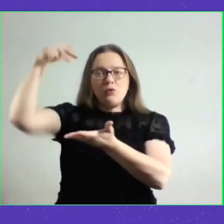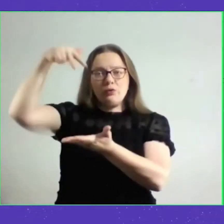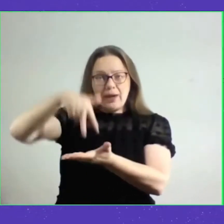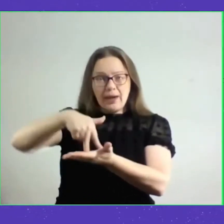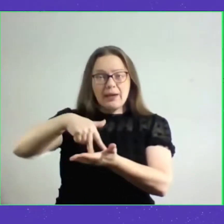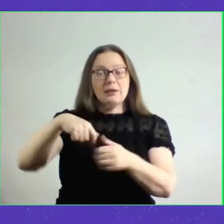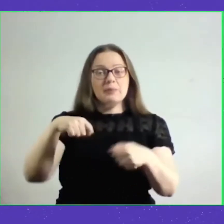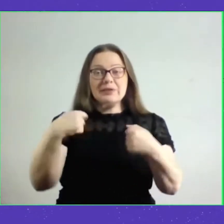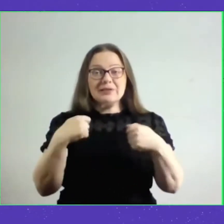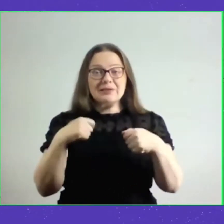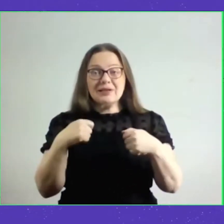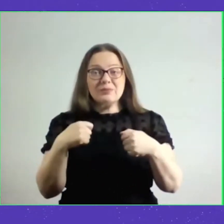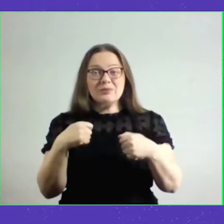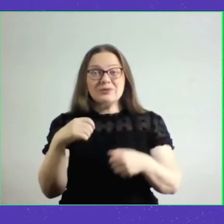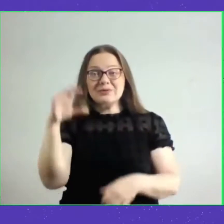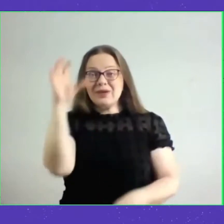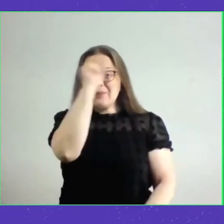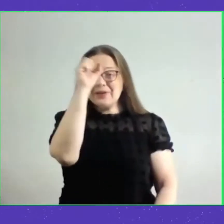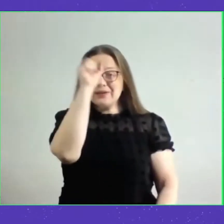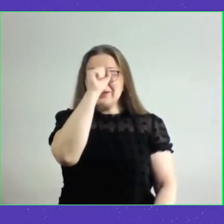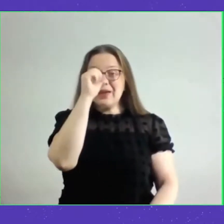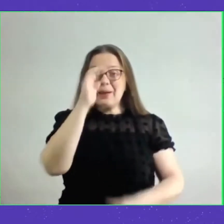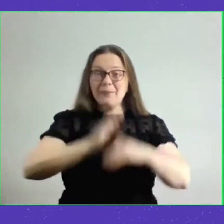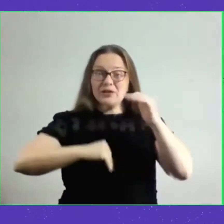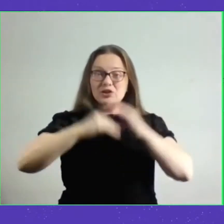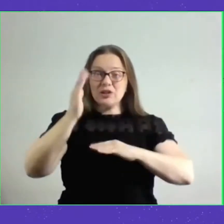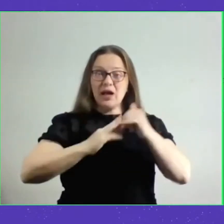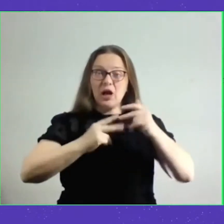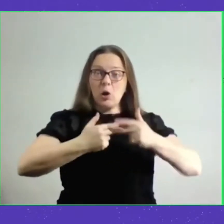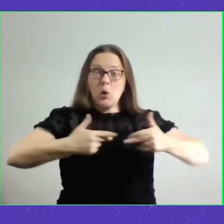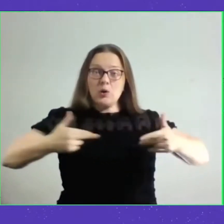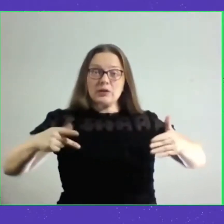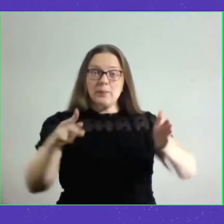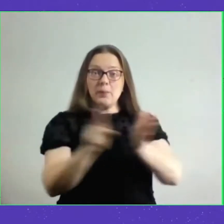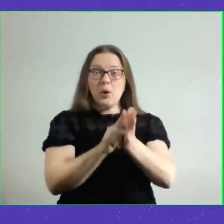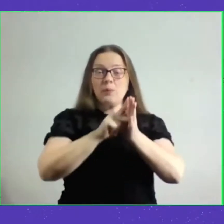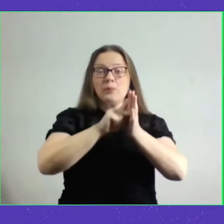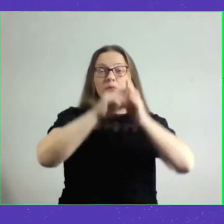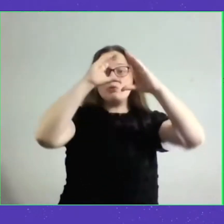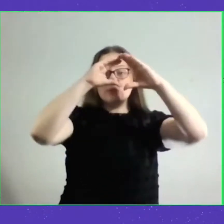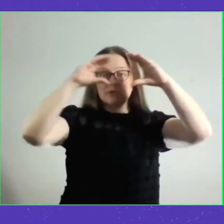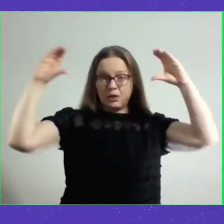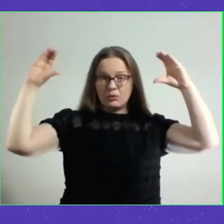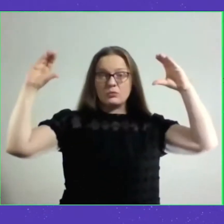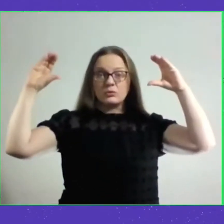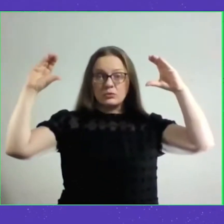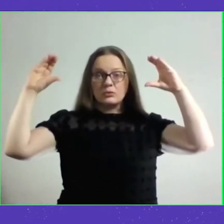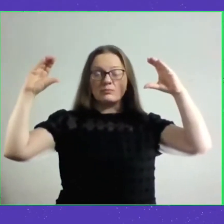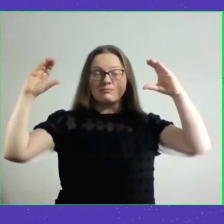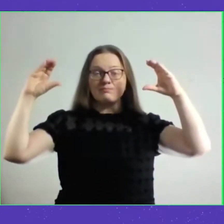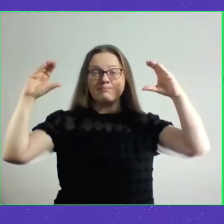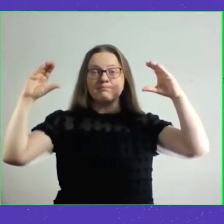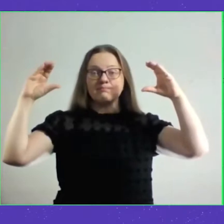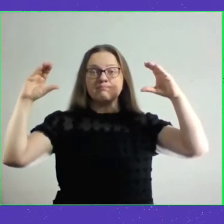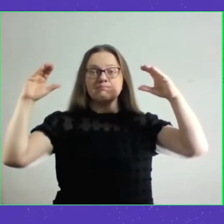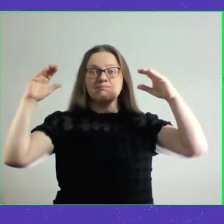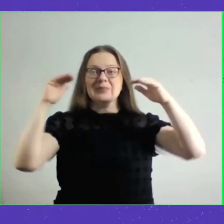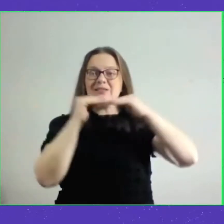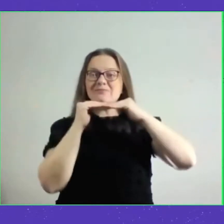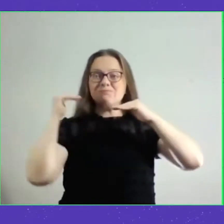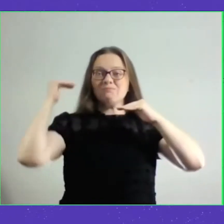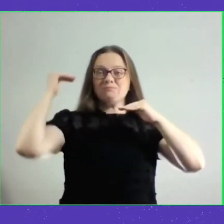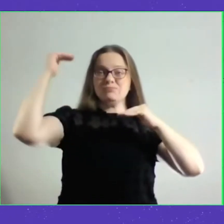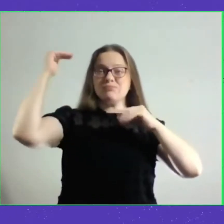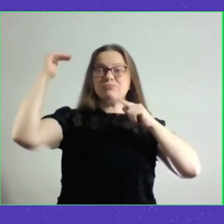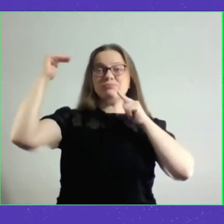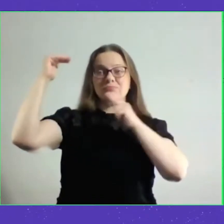alto, sair da terra, ser desarraigados para viver numa posição celestial. Muito